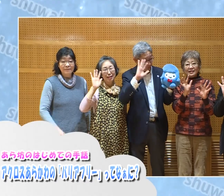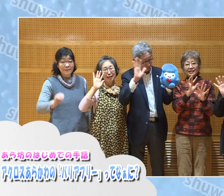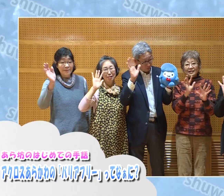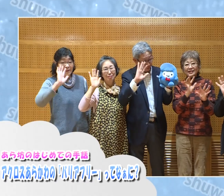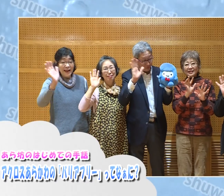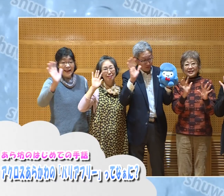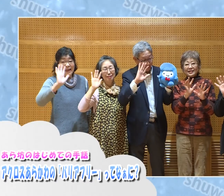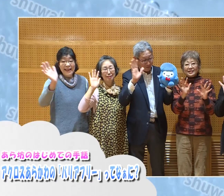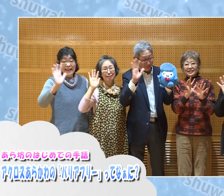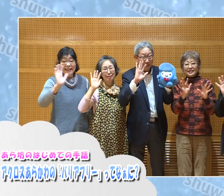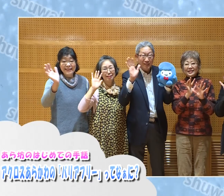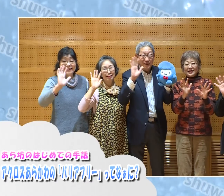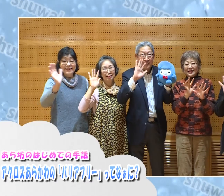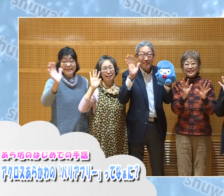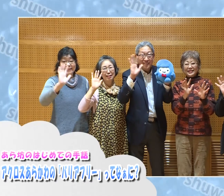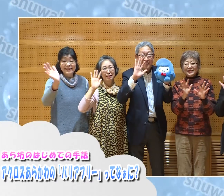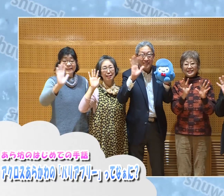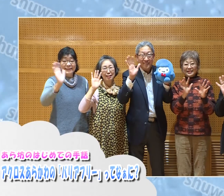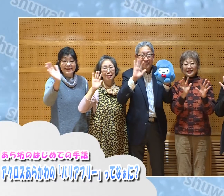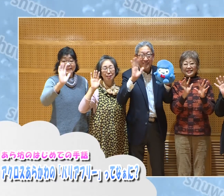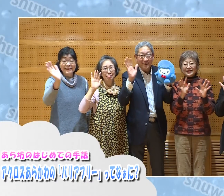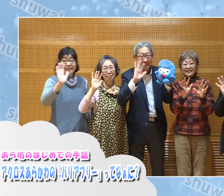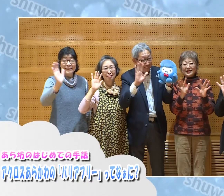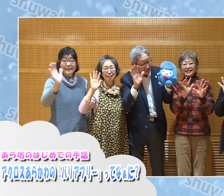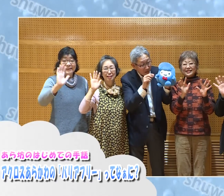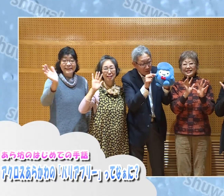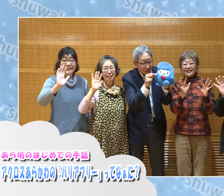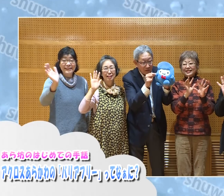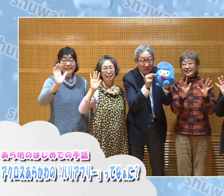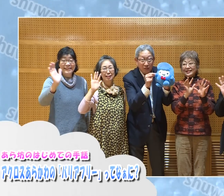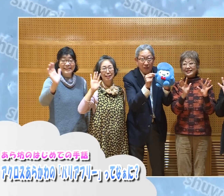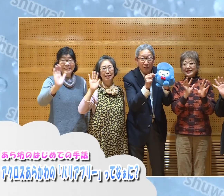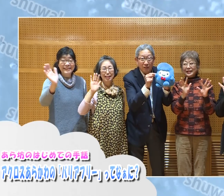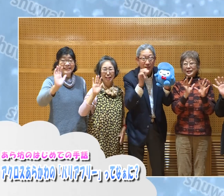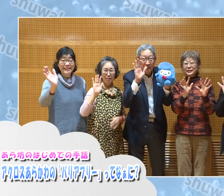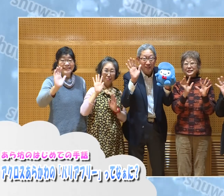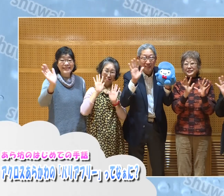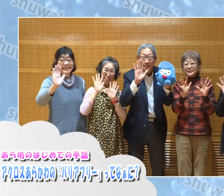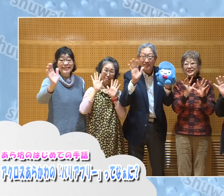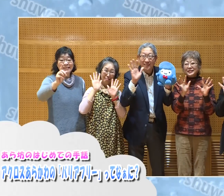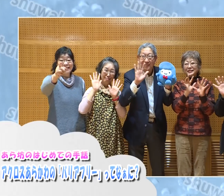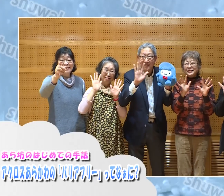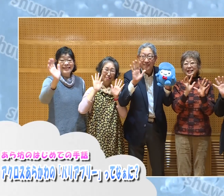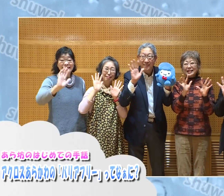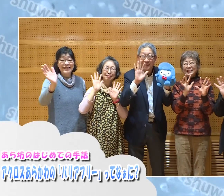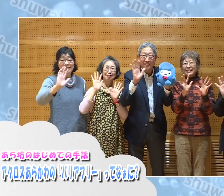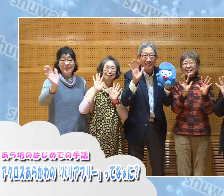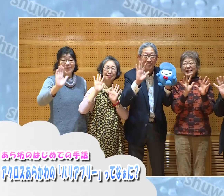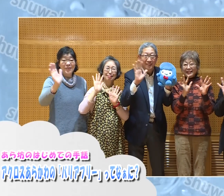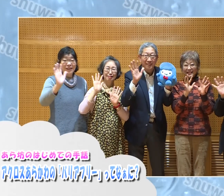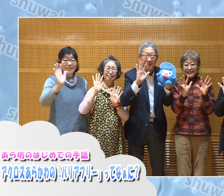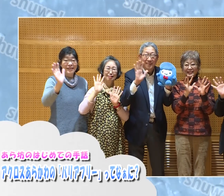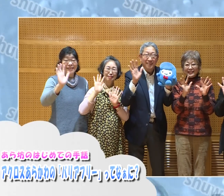アラボーの初めての手話、今回はアクロス荒川のバリアフリーって何をお送りしました。